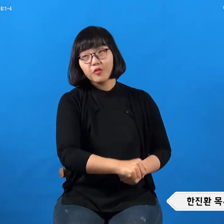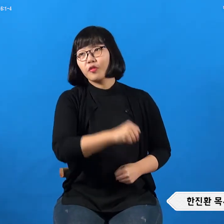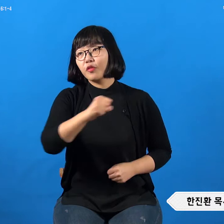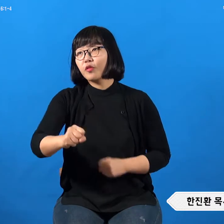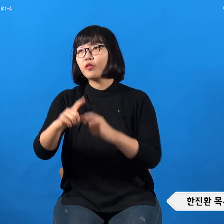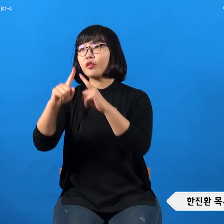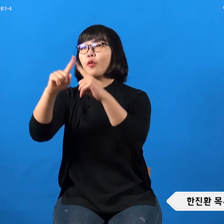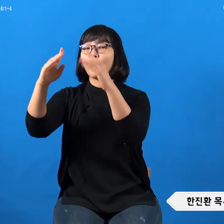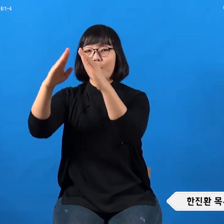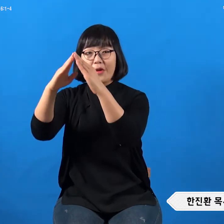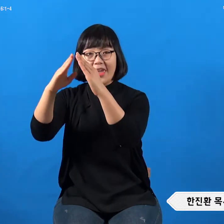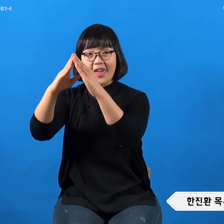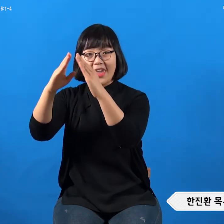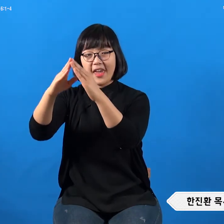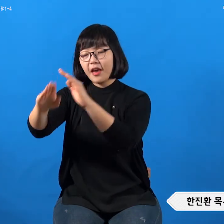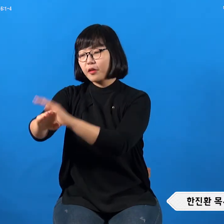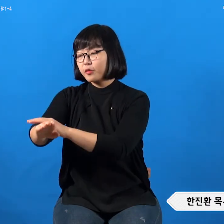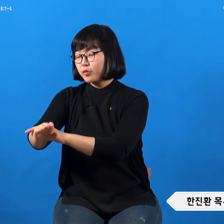한 구석에 있는